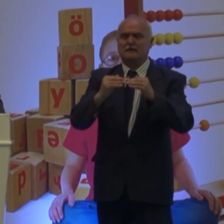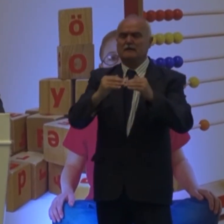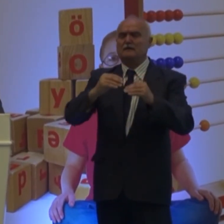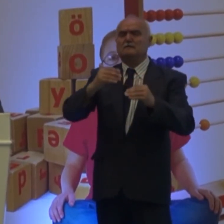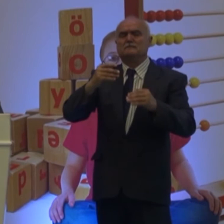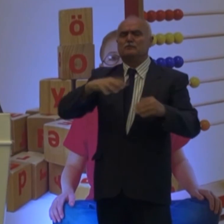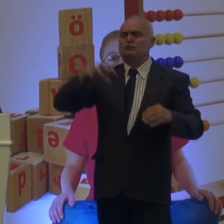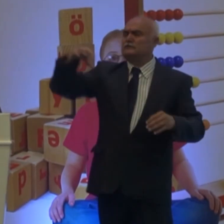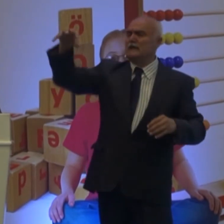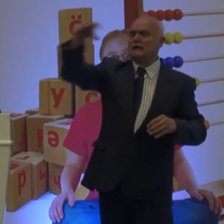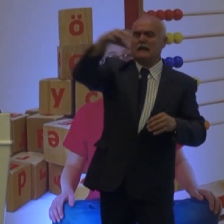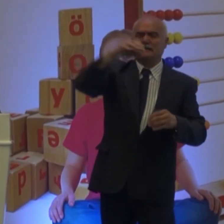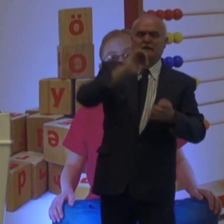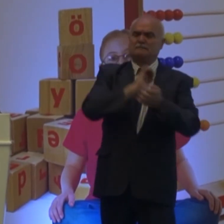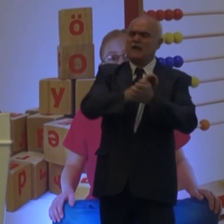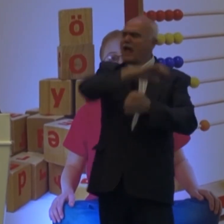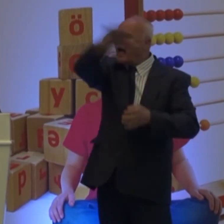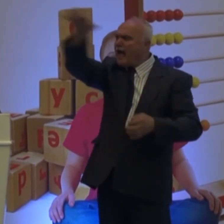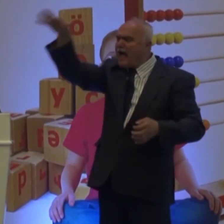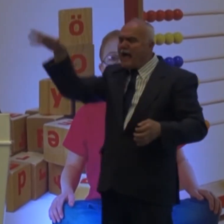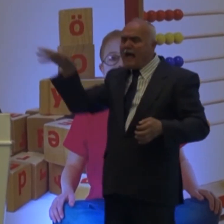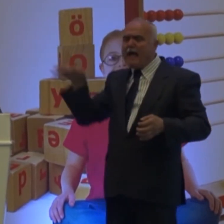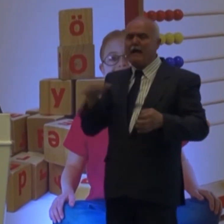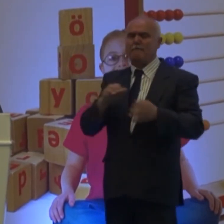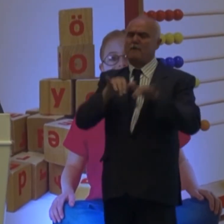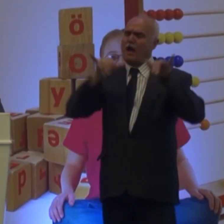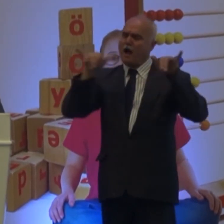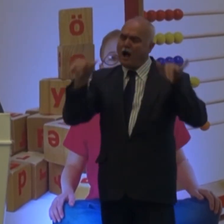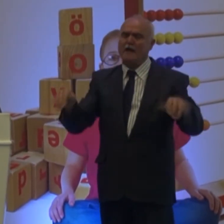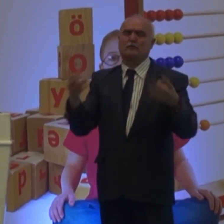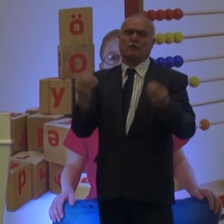kullanılan tanılama aracı aynı olacak. Aynı